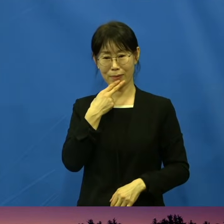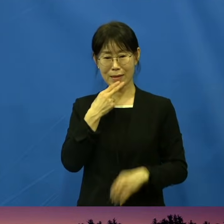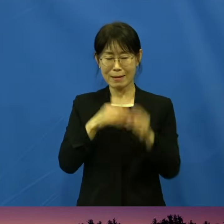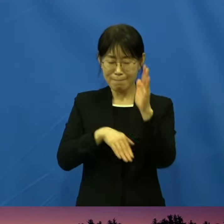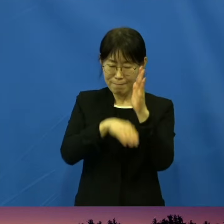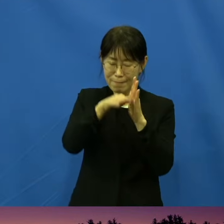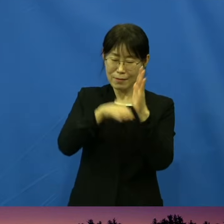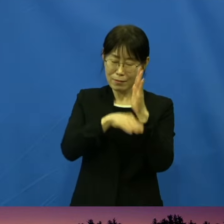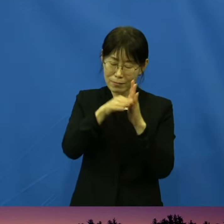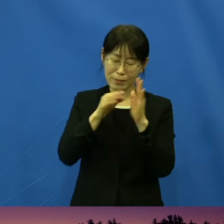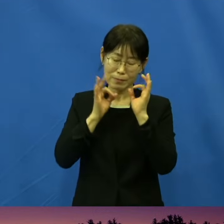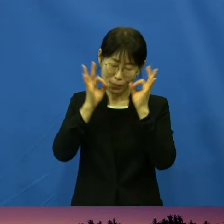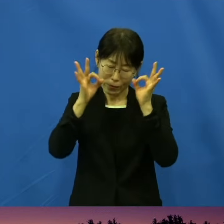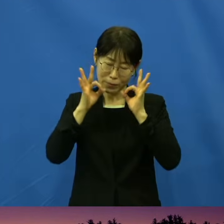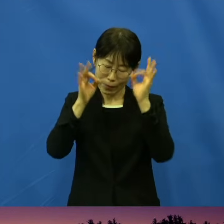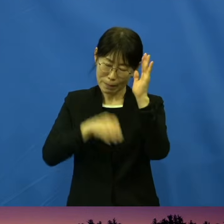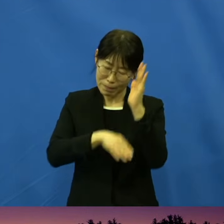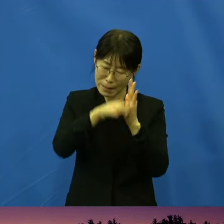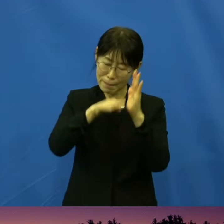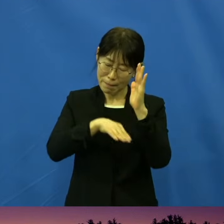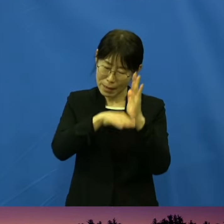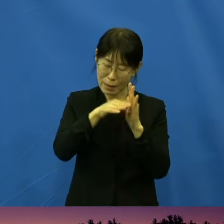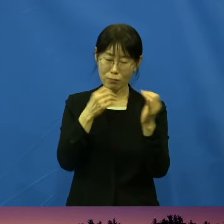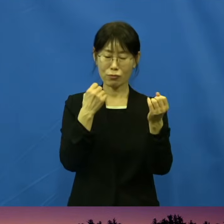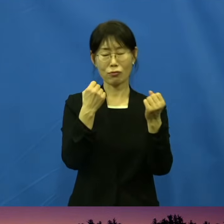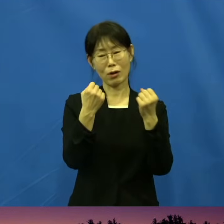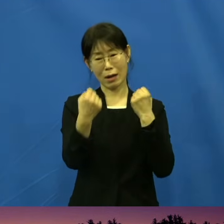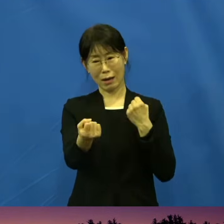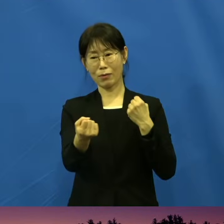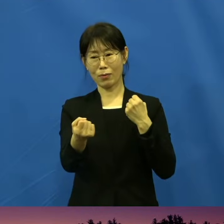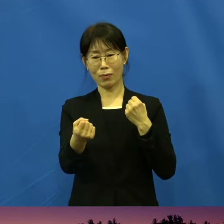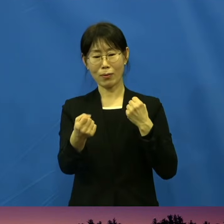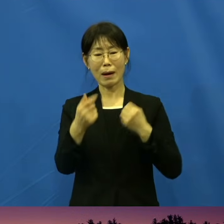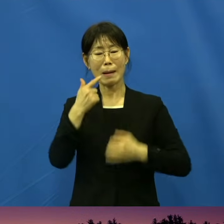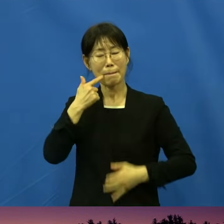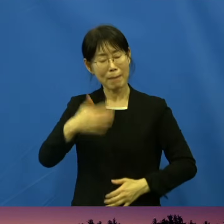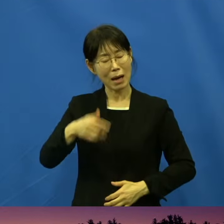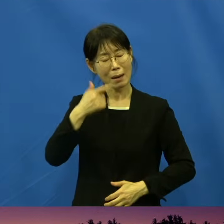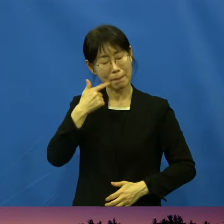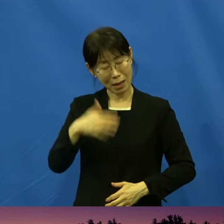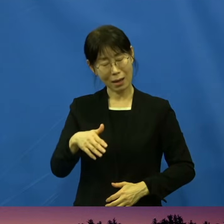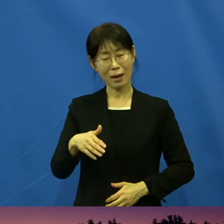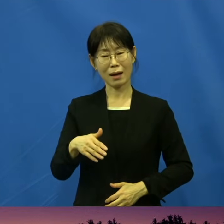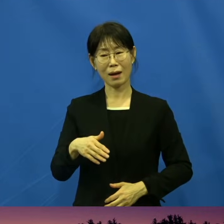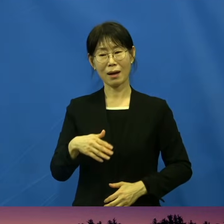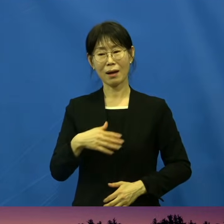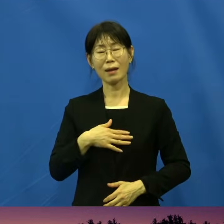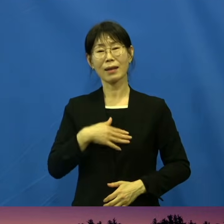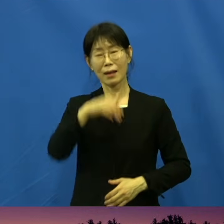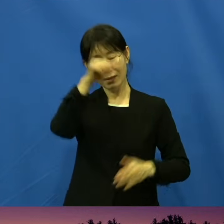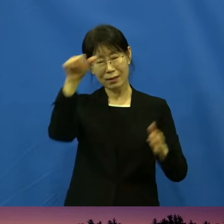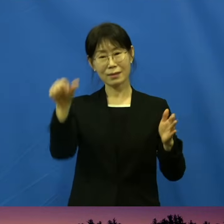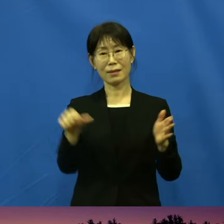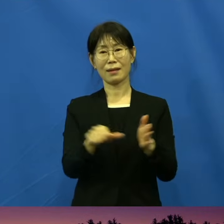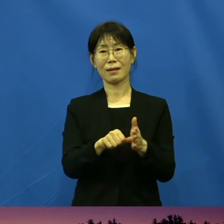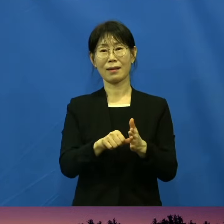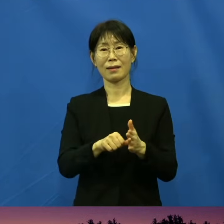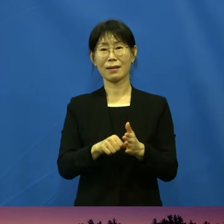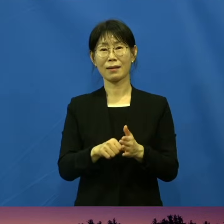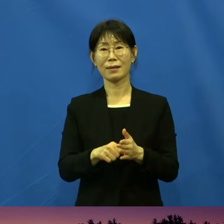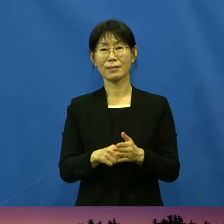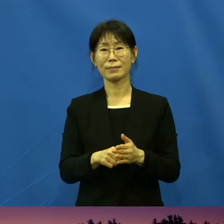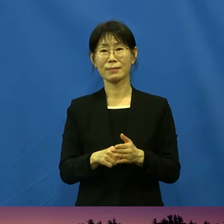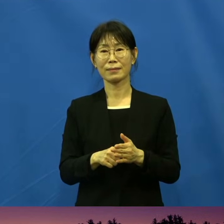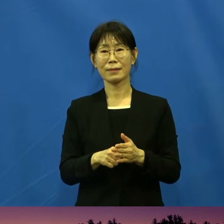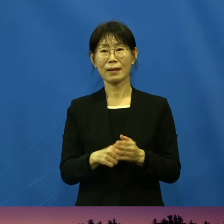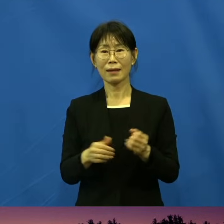안에는 채우는 것 이상으로 새어나갈 틈새가 우리의 인생에는 너무 많은 거예요. 그러니까 막